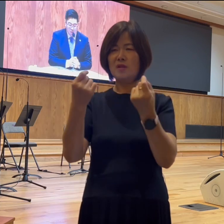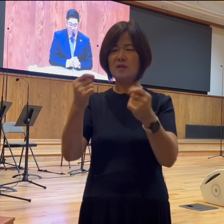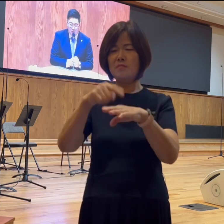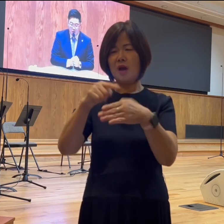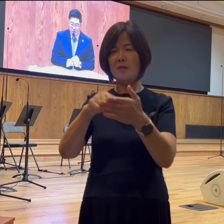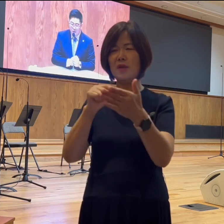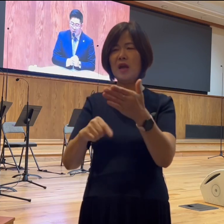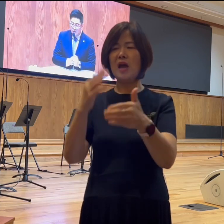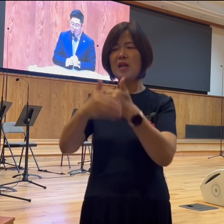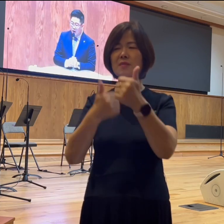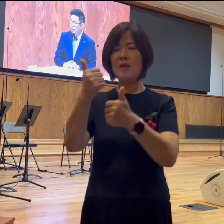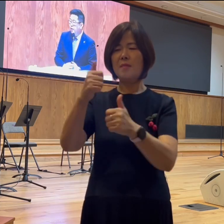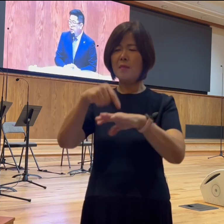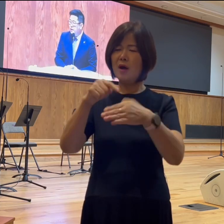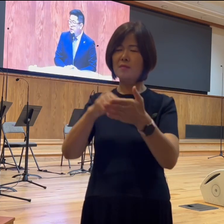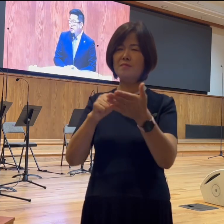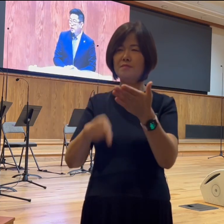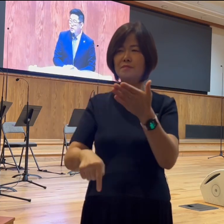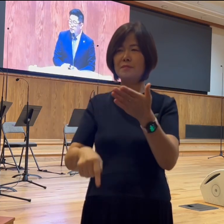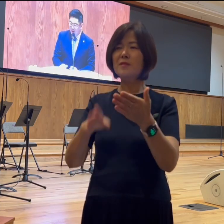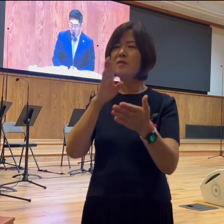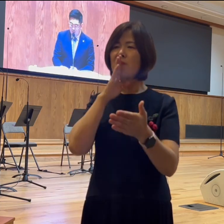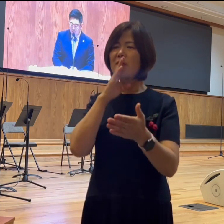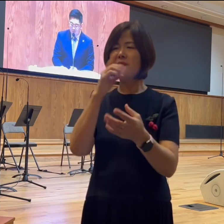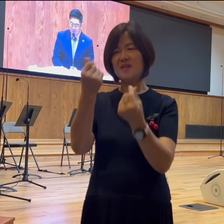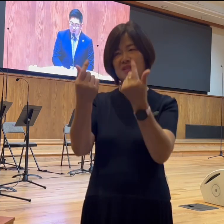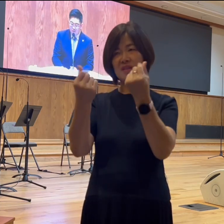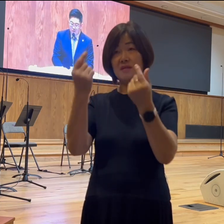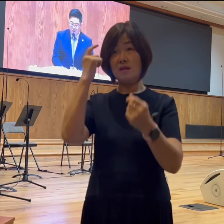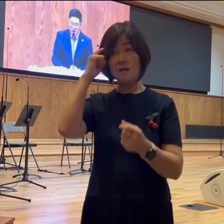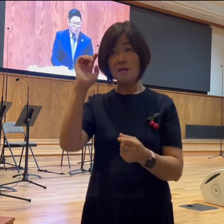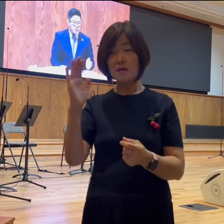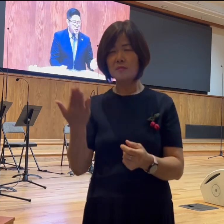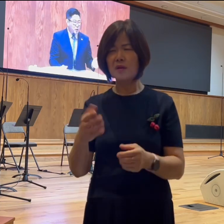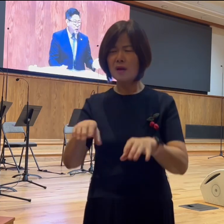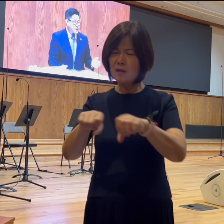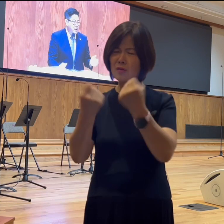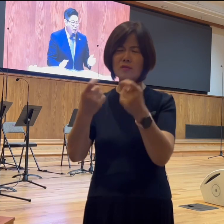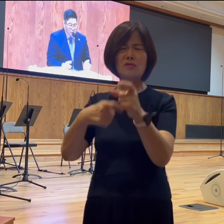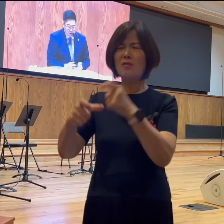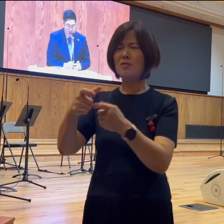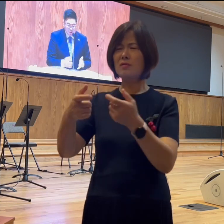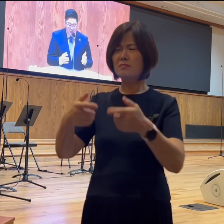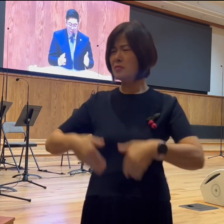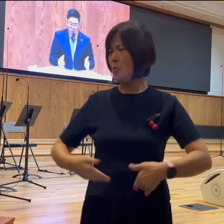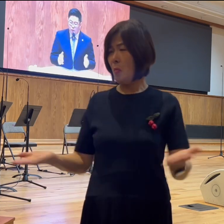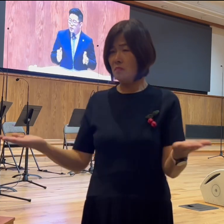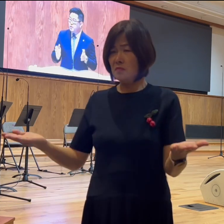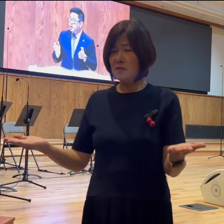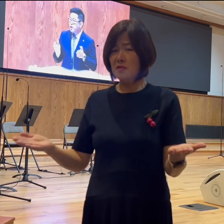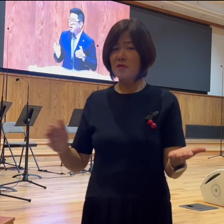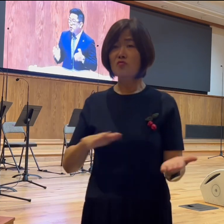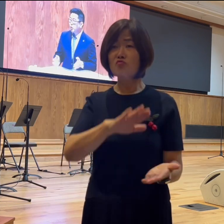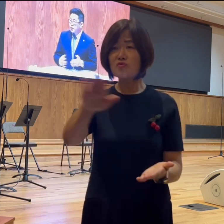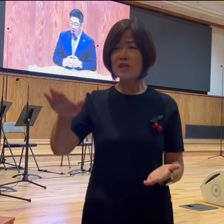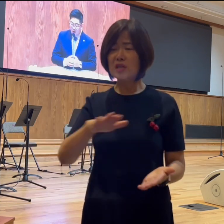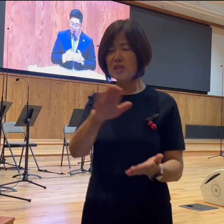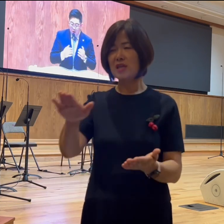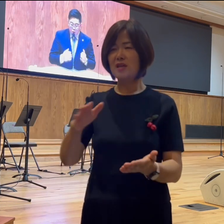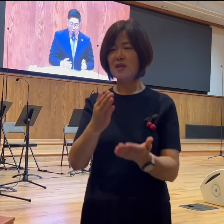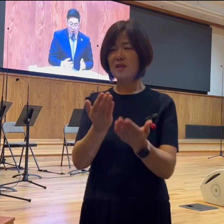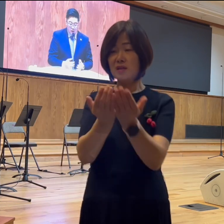마음을 닮아 있다 생각을 하게 됐습니다. 깨어져서 더 이상 아무짝에도 쓸모가 없어진 이